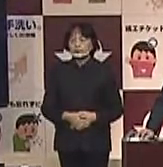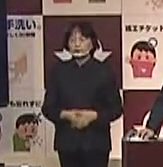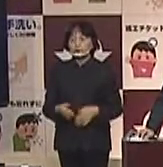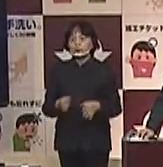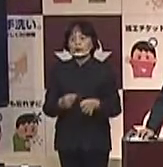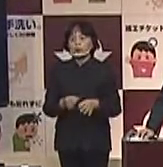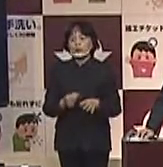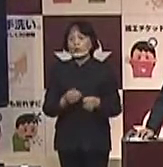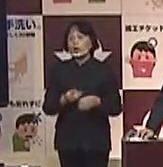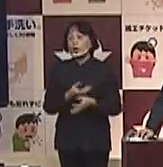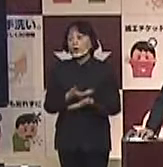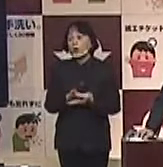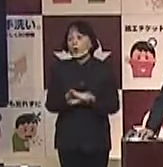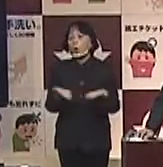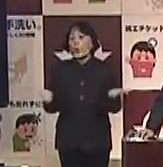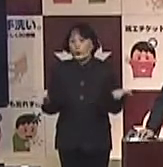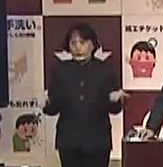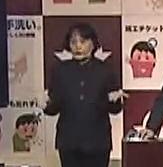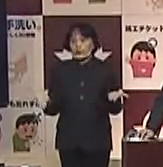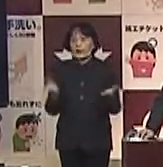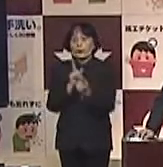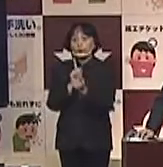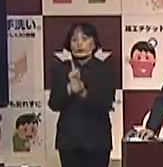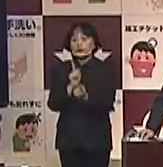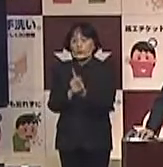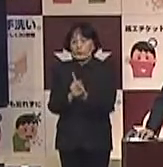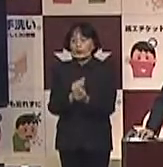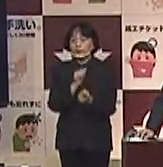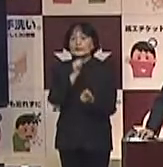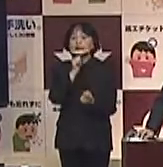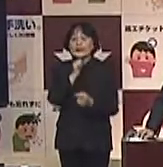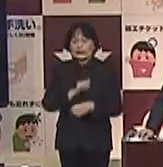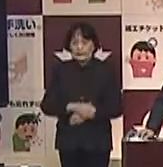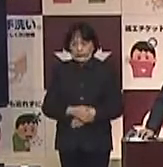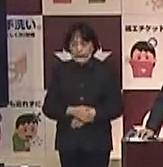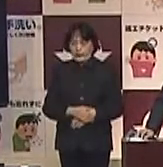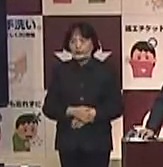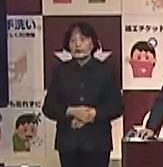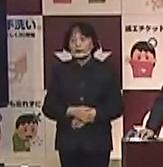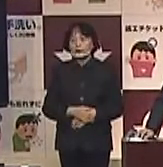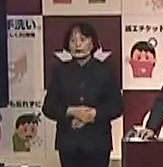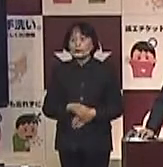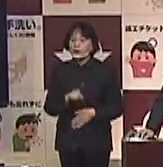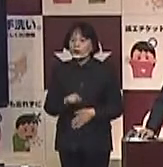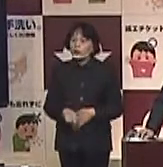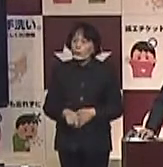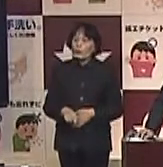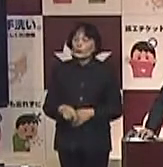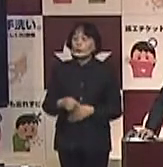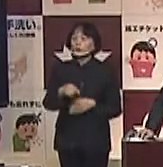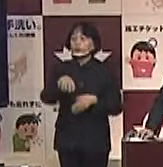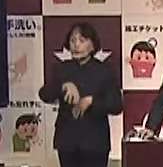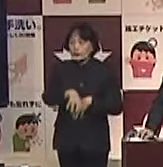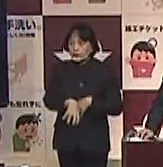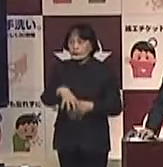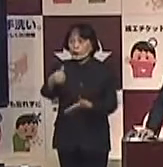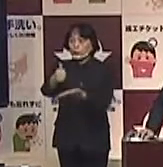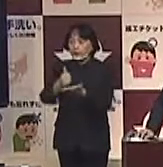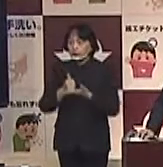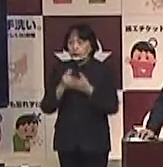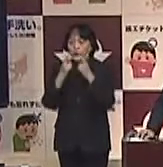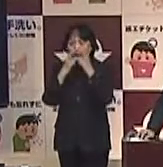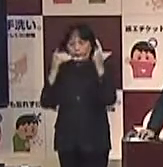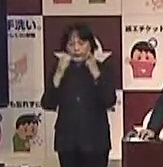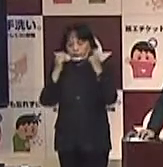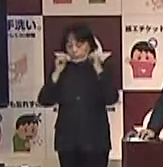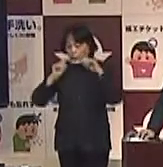対策が不十分だったというところもありますし、こういう店ですとしてもお客さんのマスクを外したり、あるいは声を大きくしなったりと